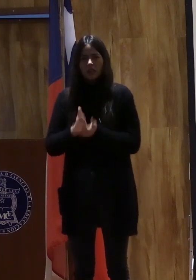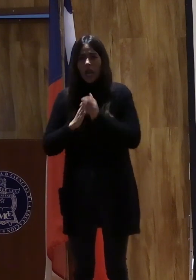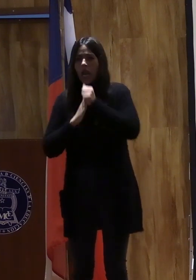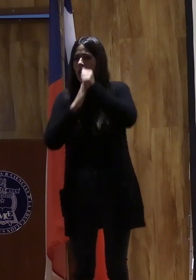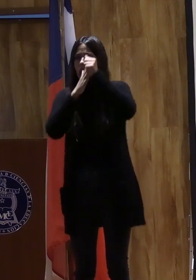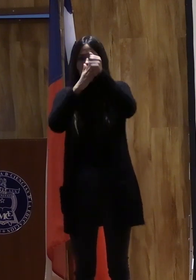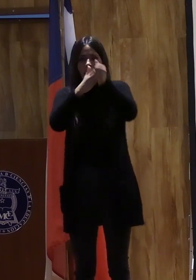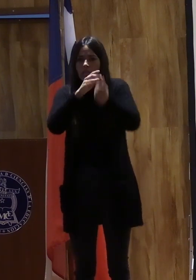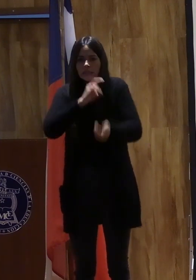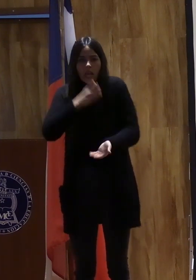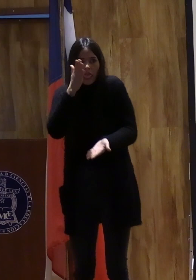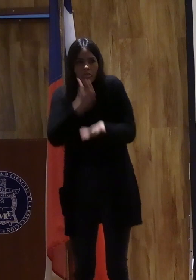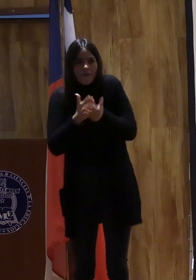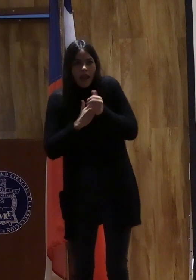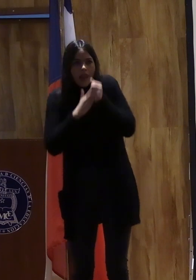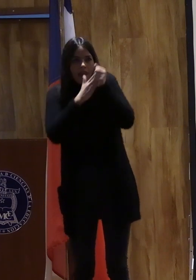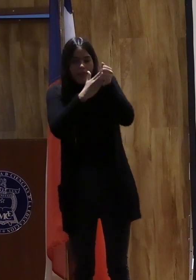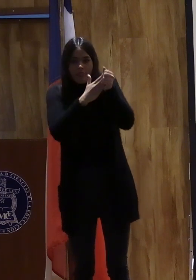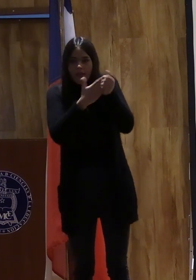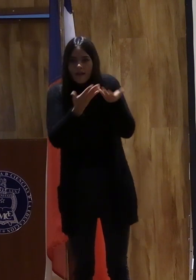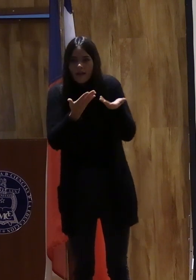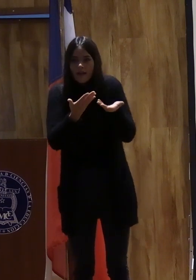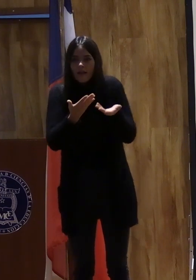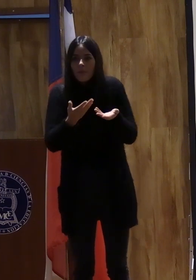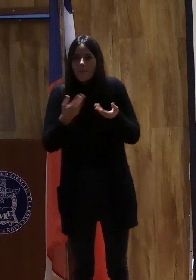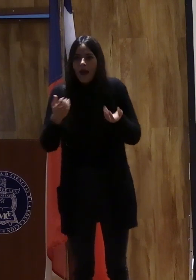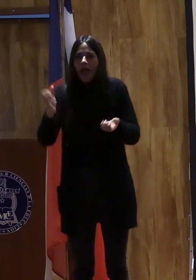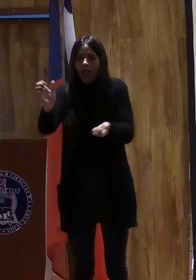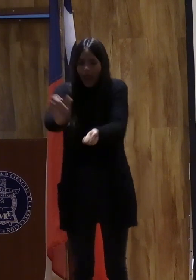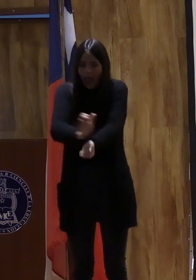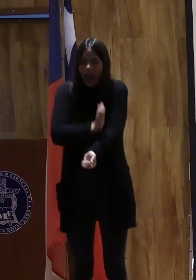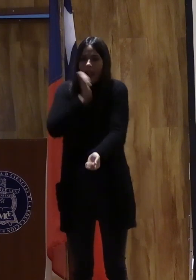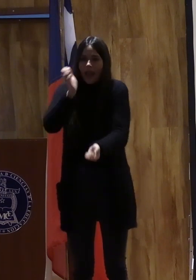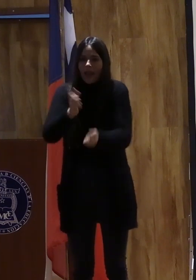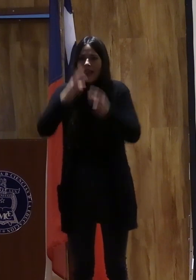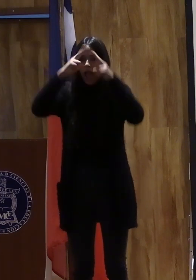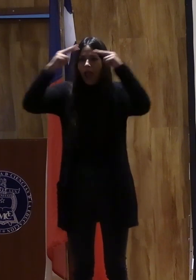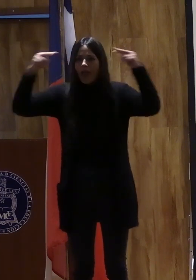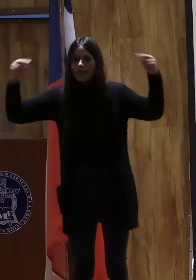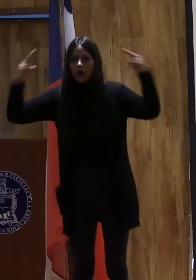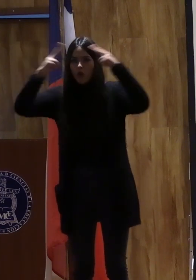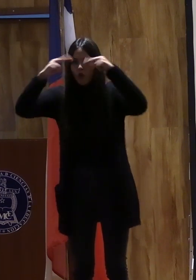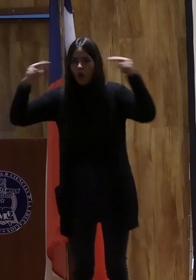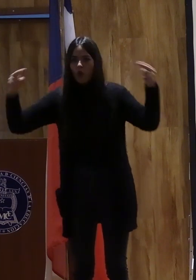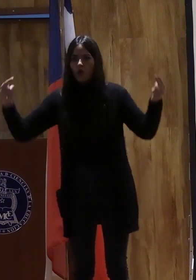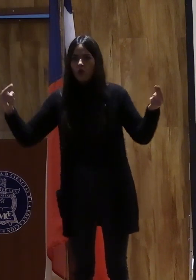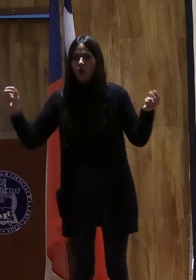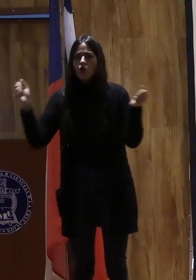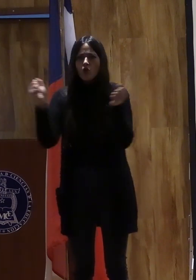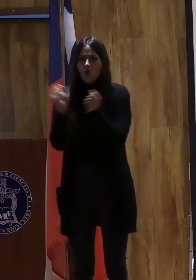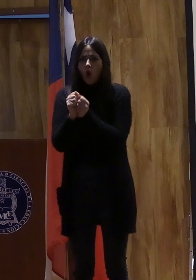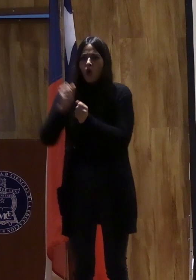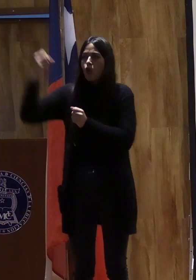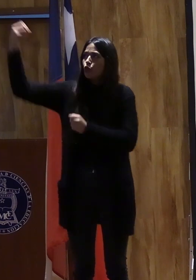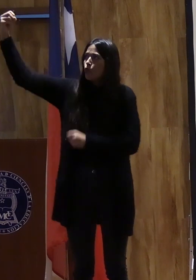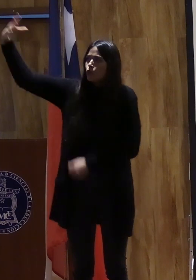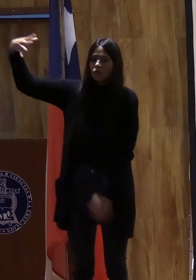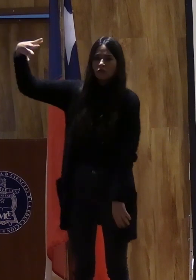líder a nivel mundial en generación de energía eléctrica con energía